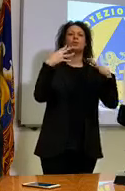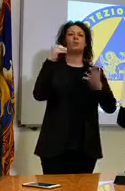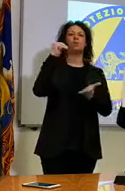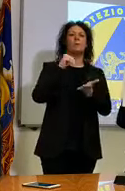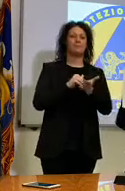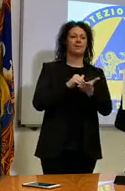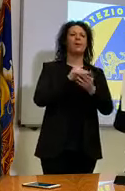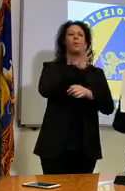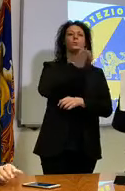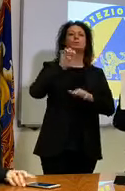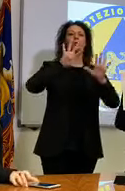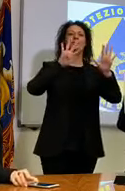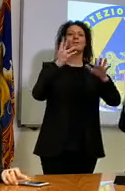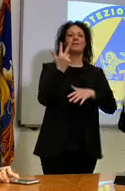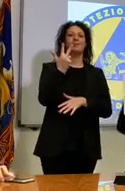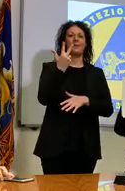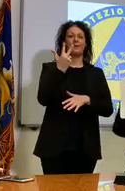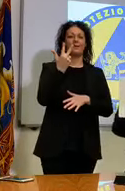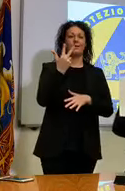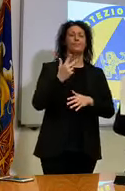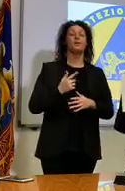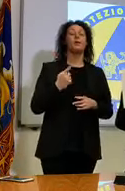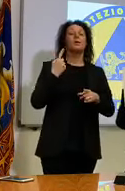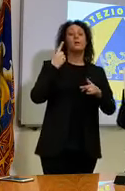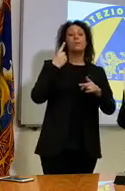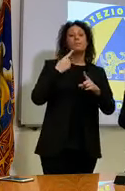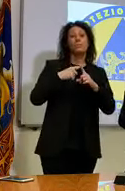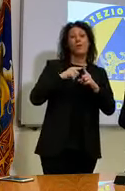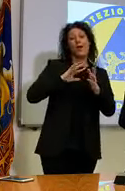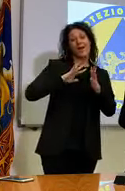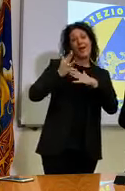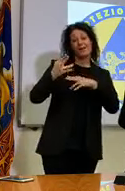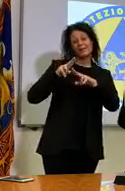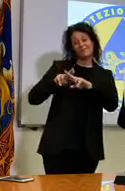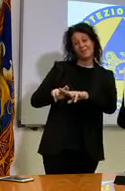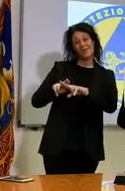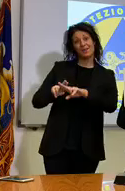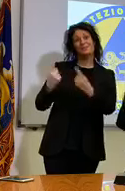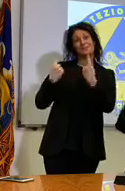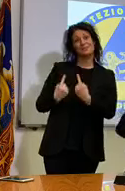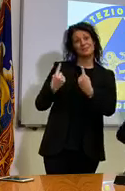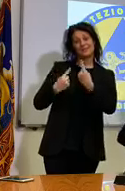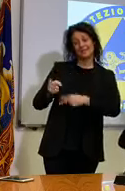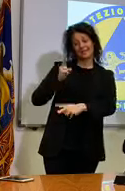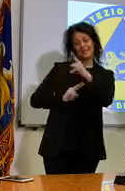119.493, considerate che ne abbiamo fermi in attesa di essere processati almeno 10.000,